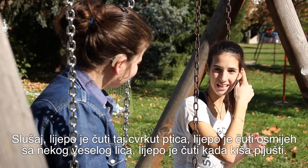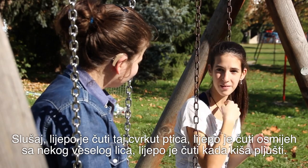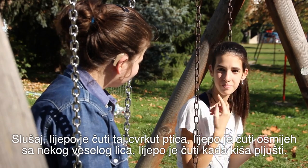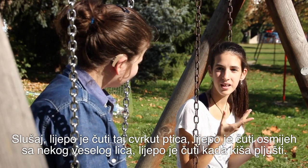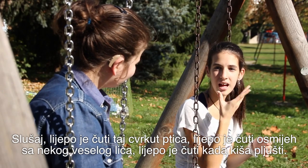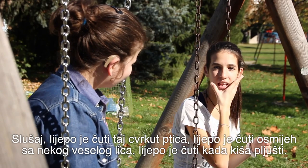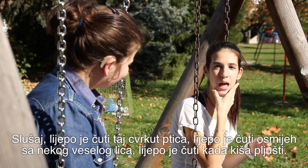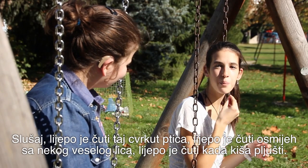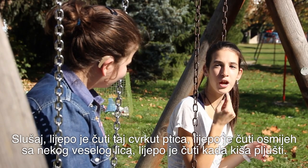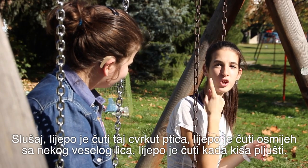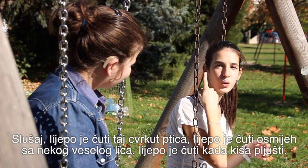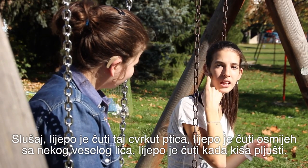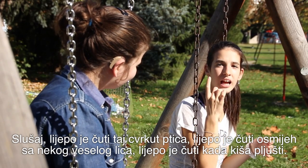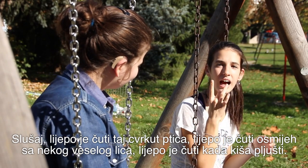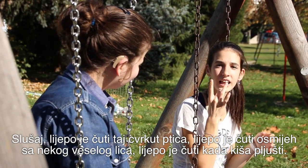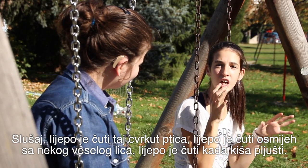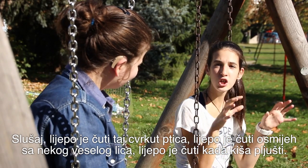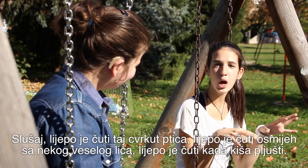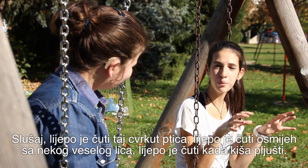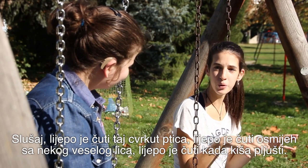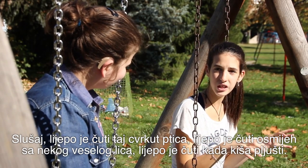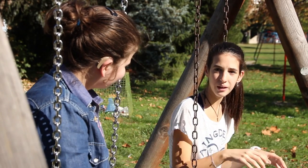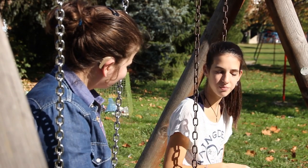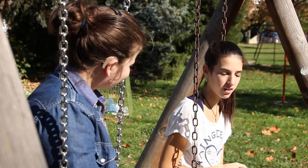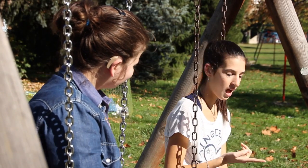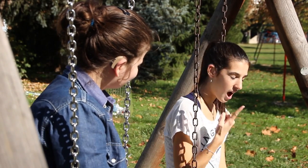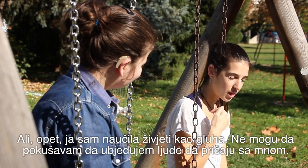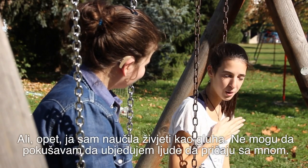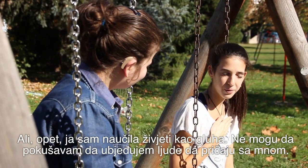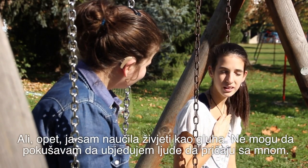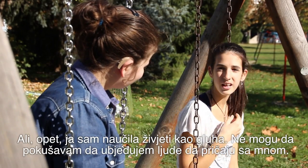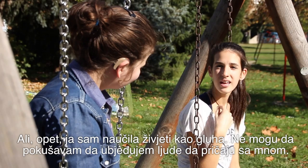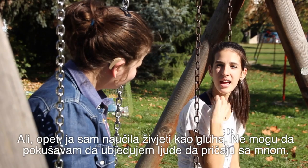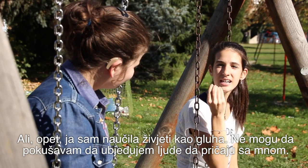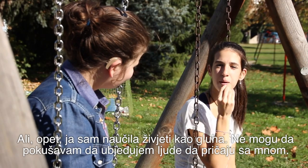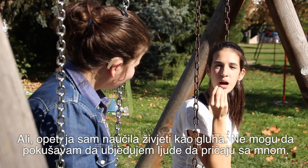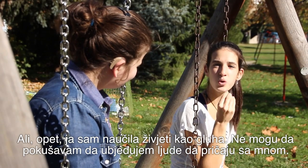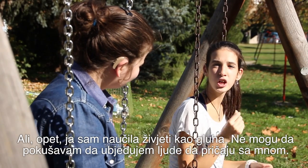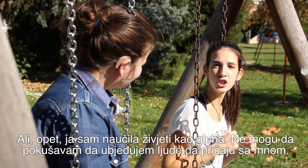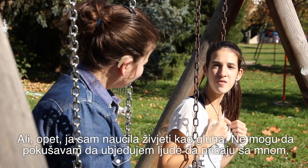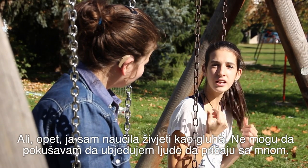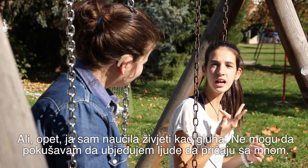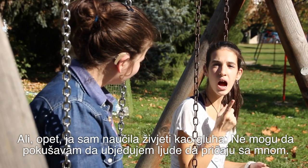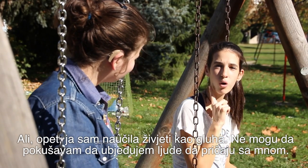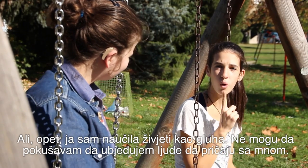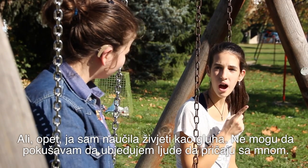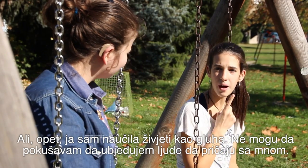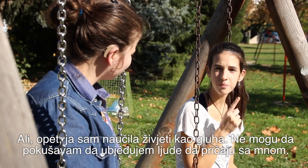vrita. Lijepo je čuti kada kiša plušti. Ali opet, ja sam našao živjeti kao